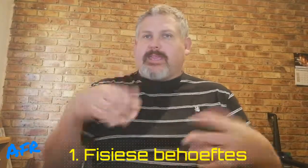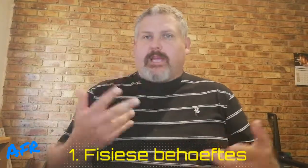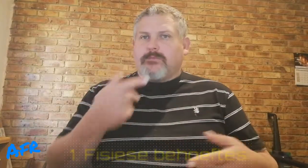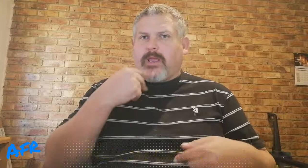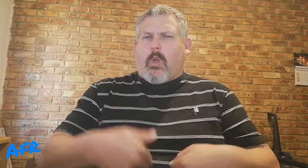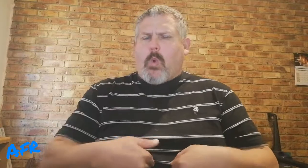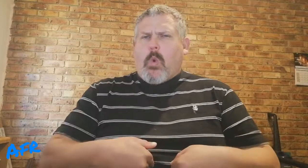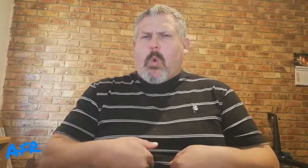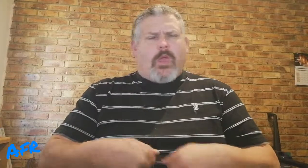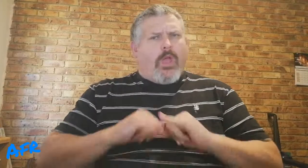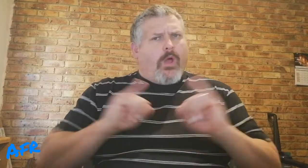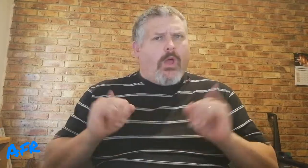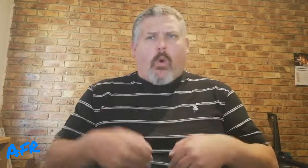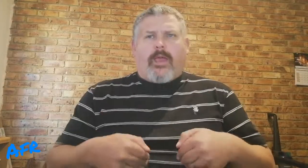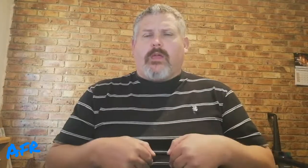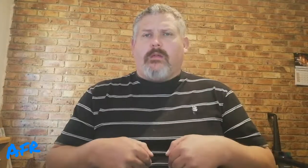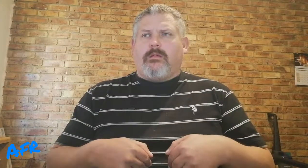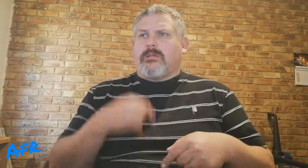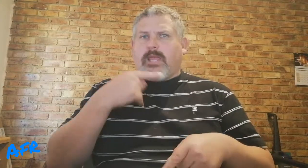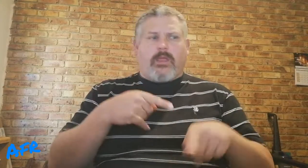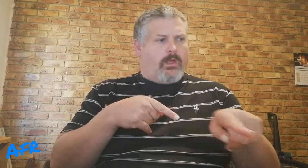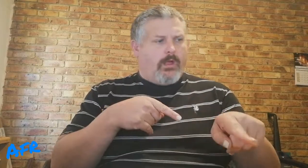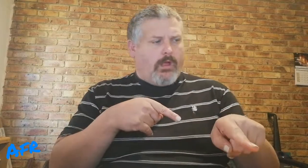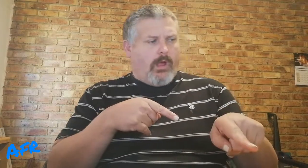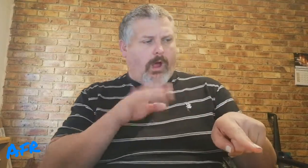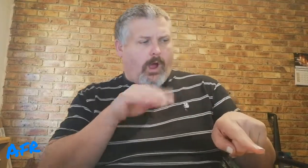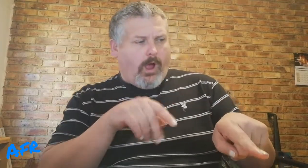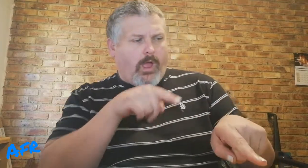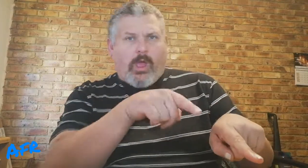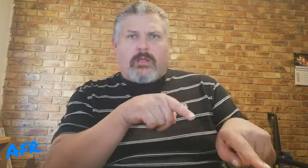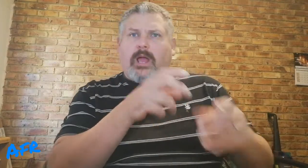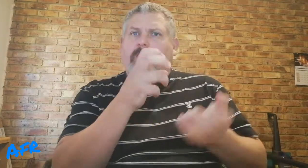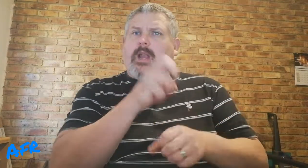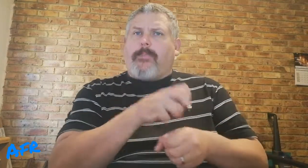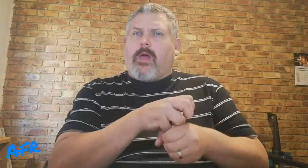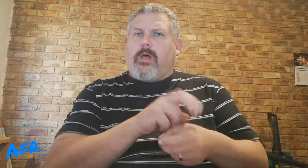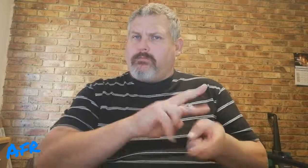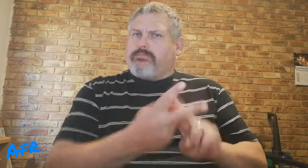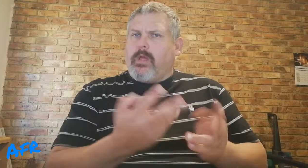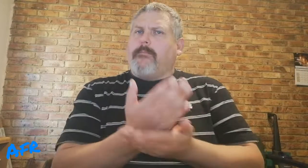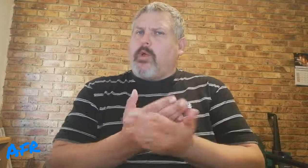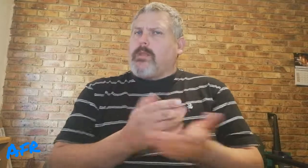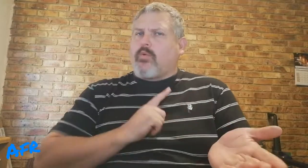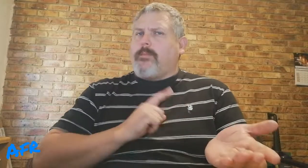eet nis, teken, honger, sê, die klippe, brood, hoekom